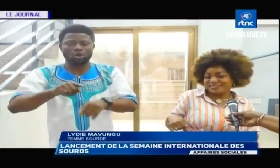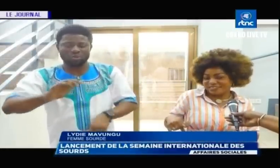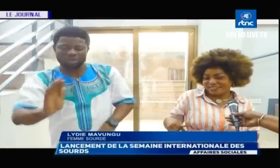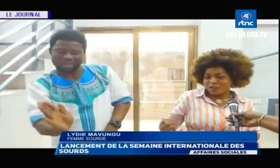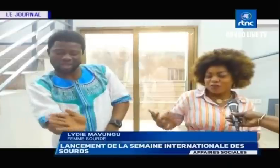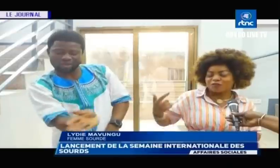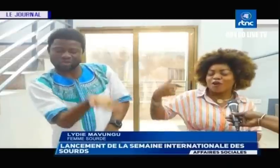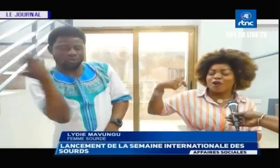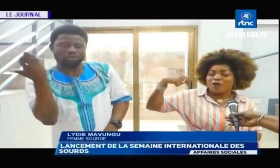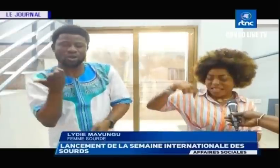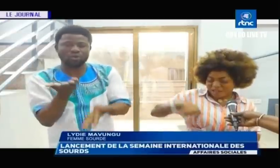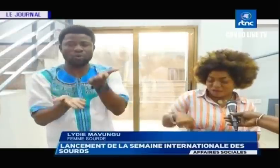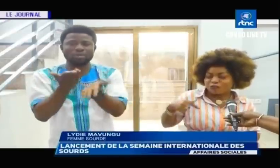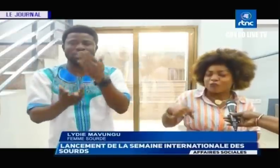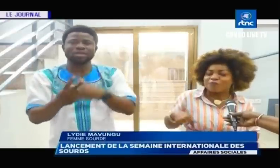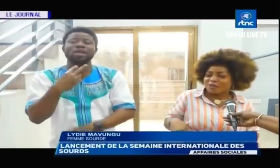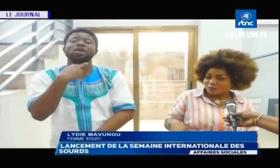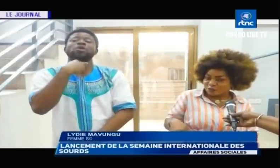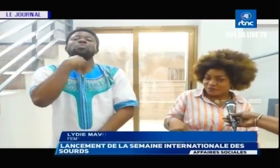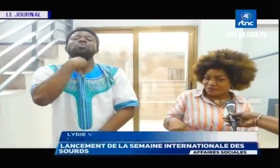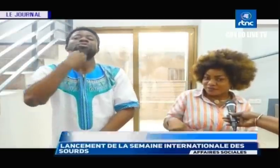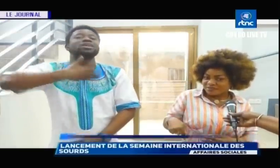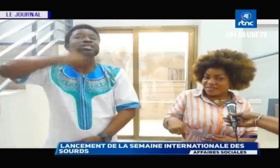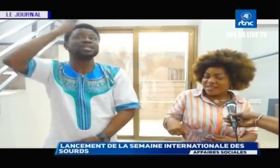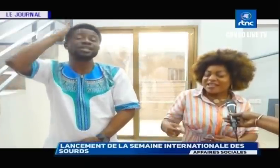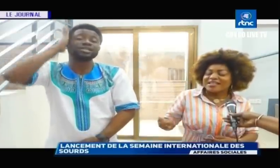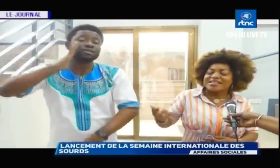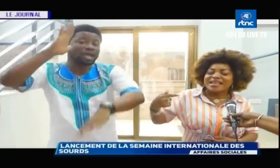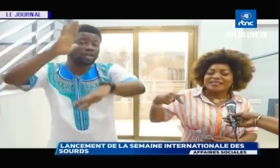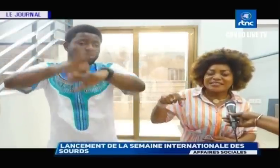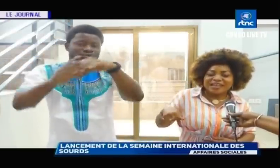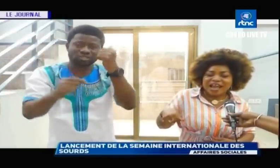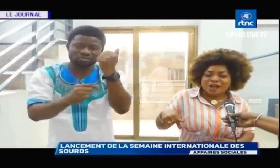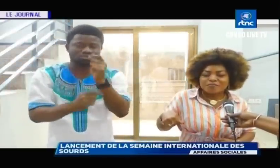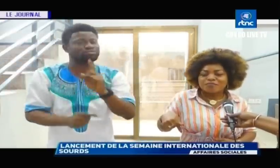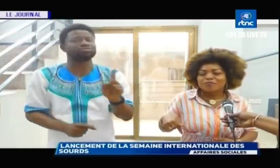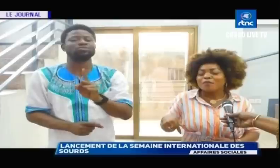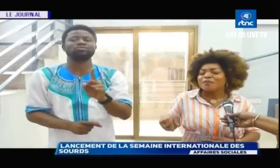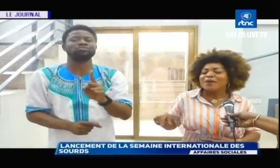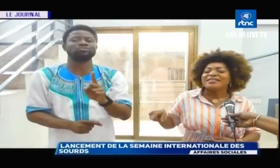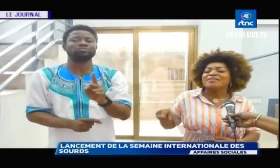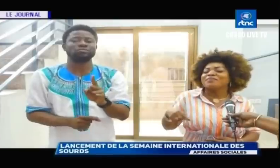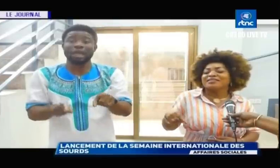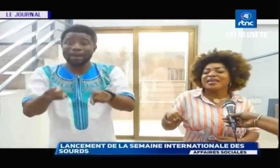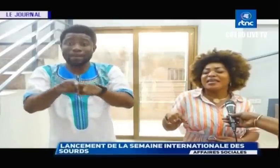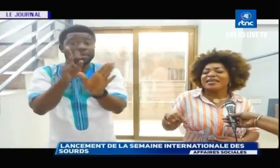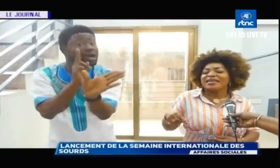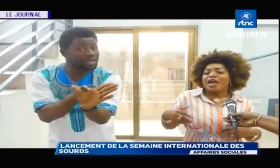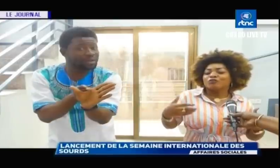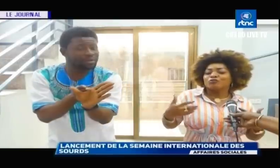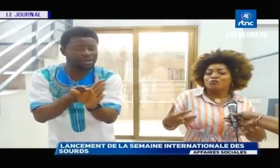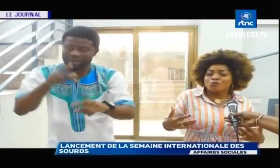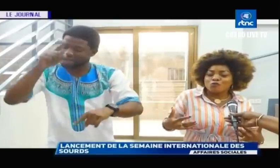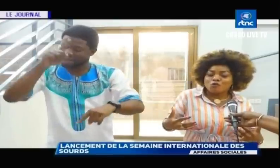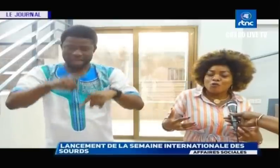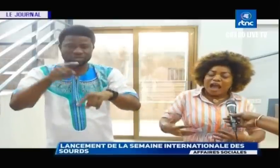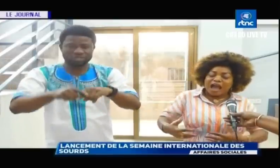d'agir dans la vie d'une personne. L'handicap ne peut pas limiter un sourd